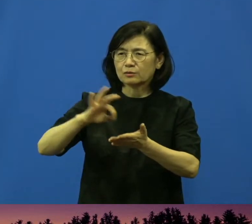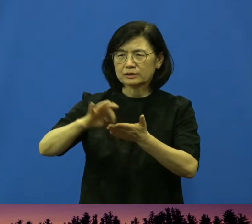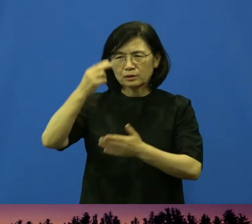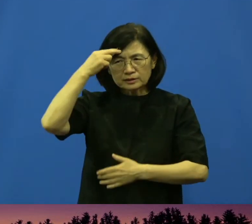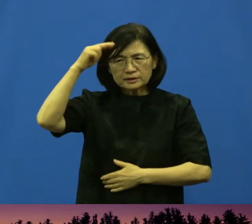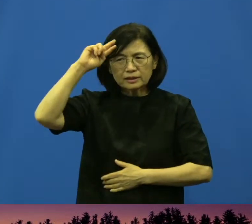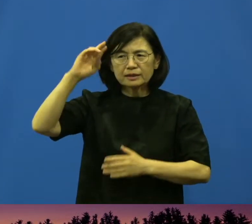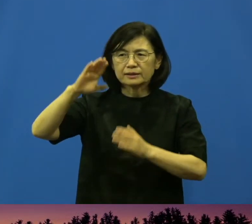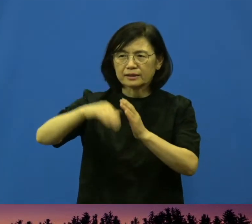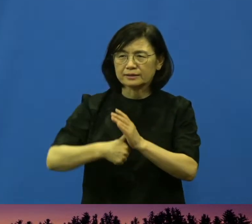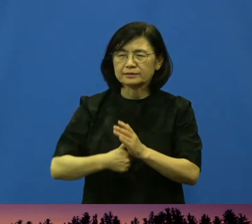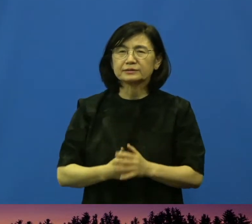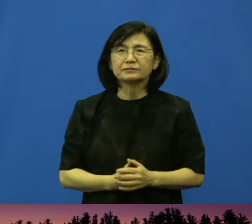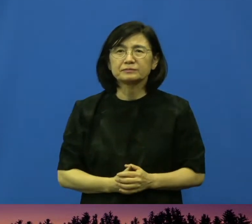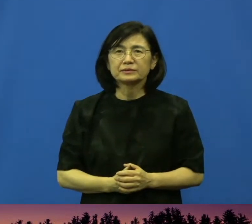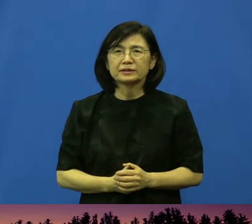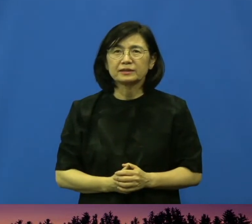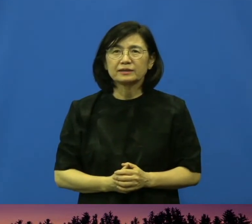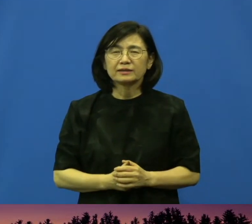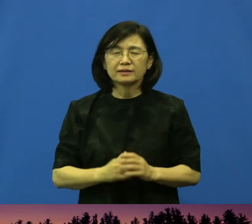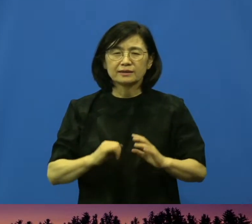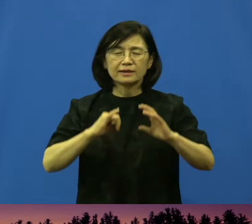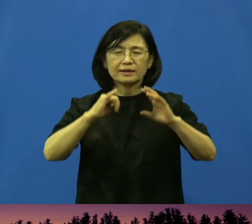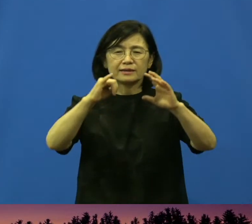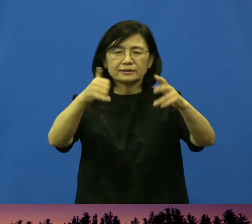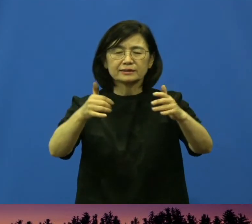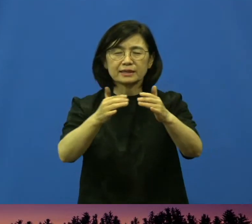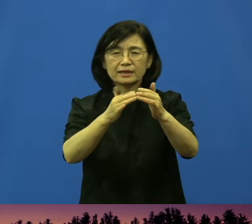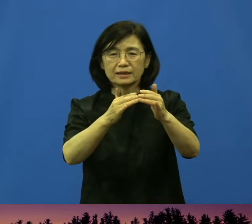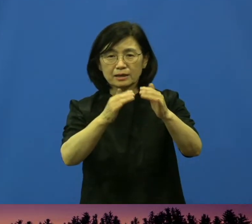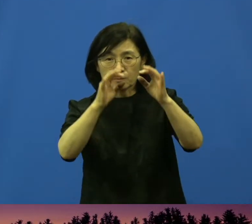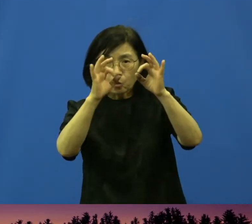그래서 세상은 온통 힘을 가지라고 소리를 쳐요.